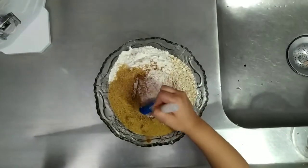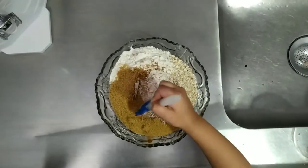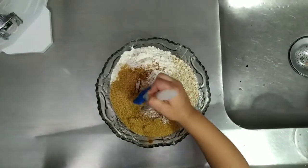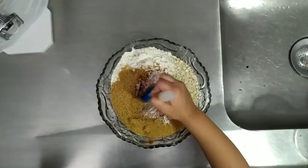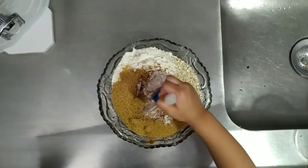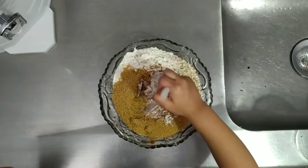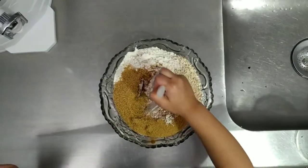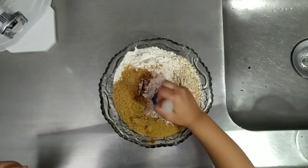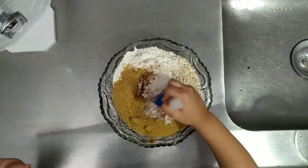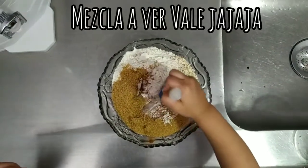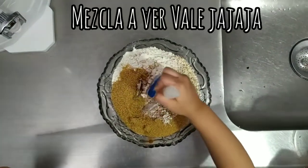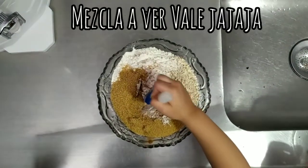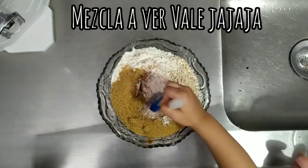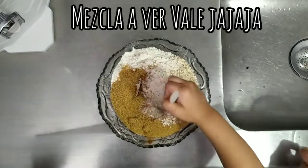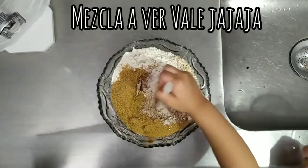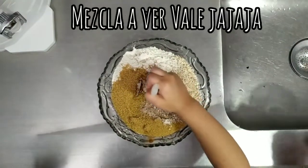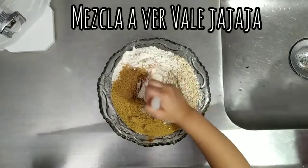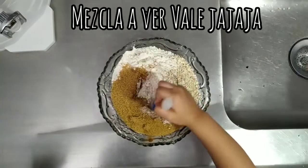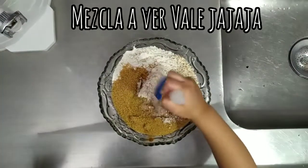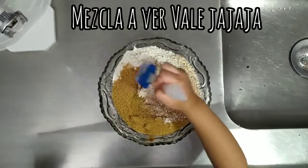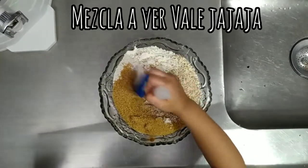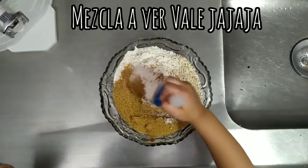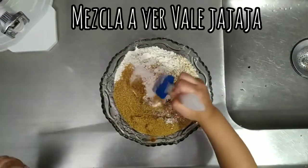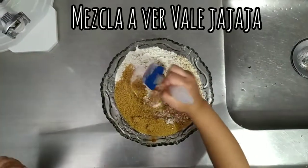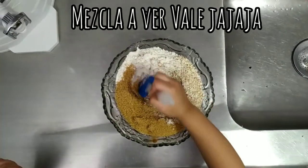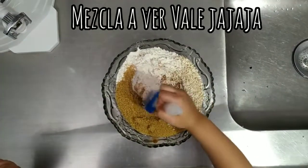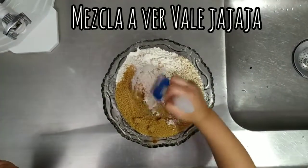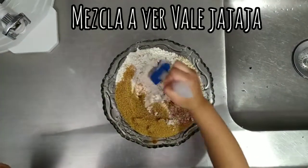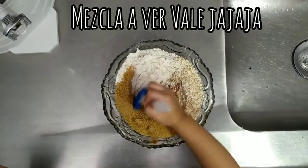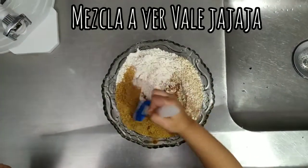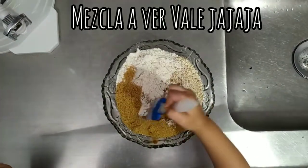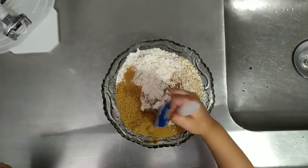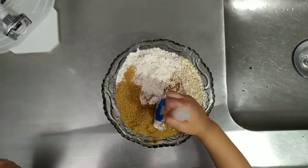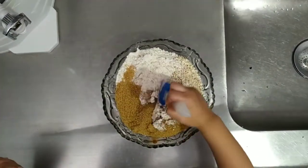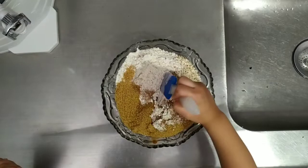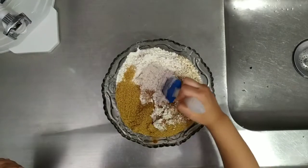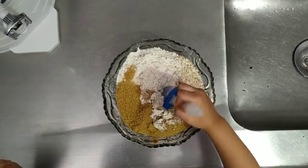Mezcla, mezcla, mezcla de todo esto. Mezcla, mezcla.